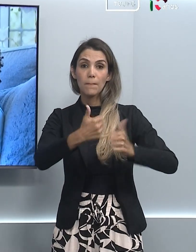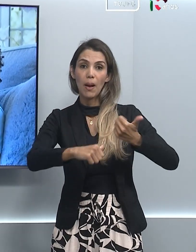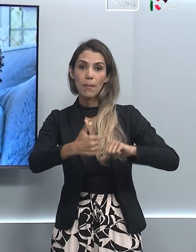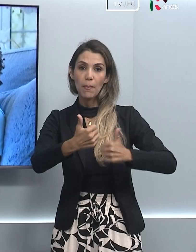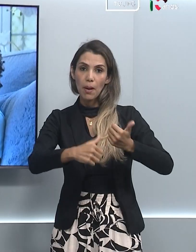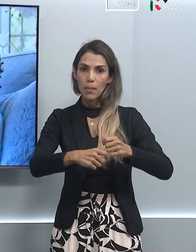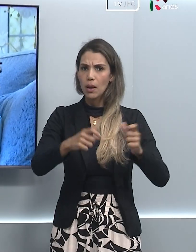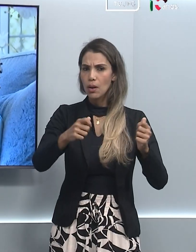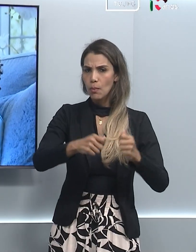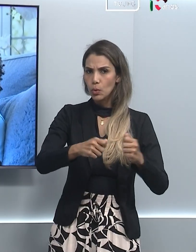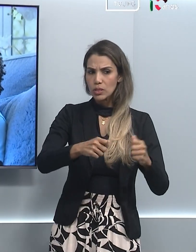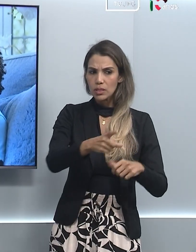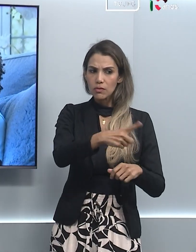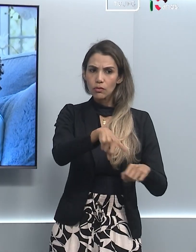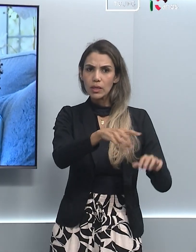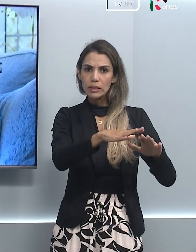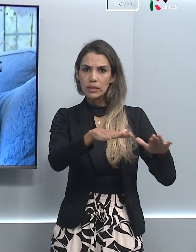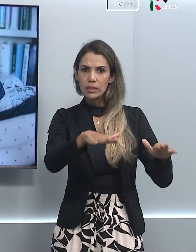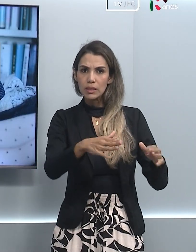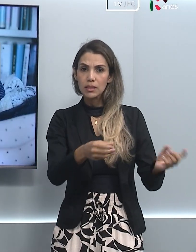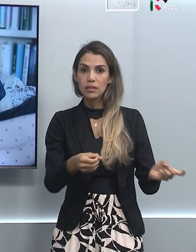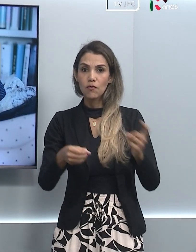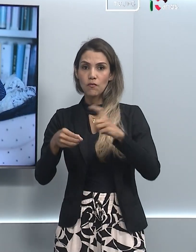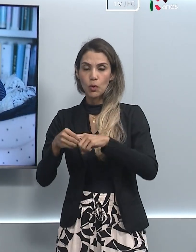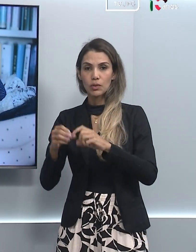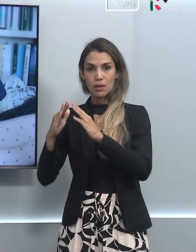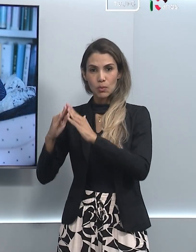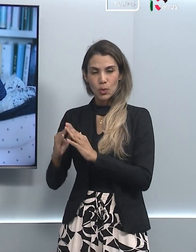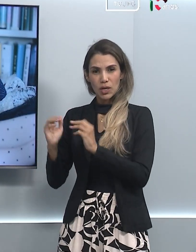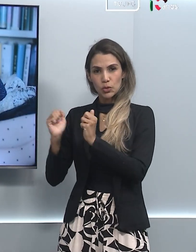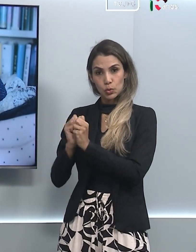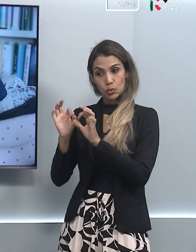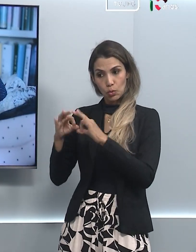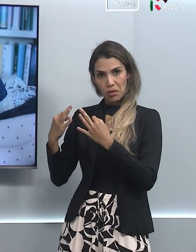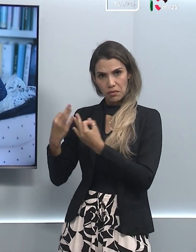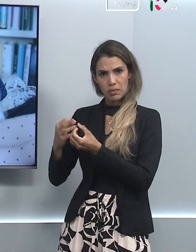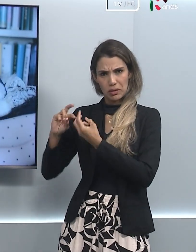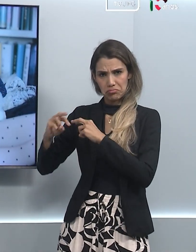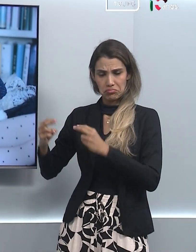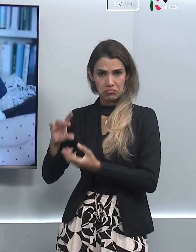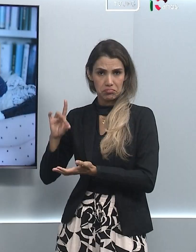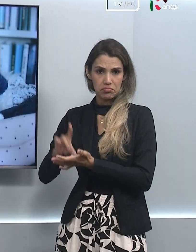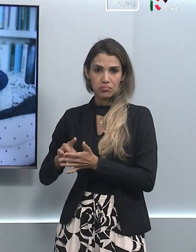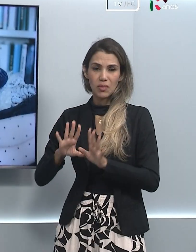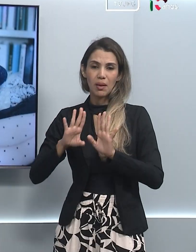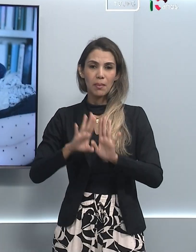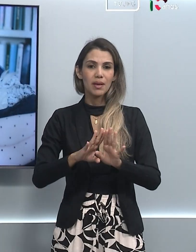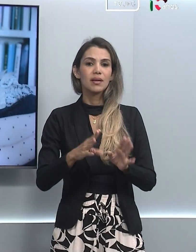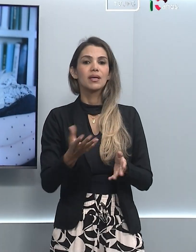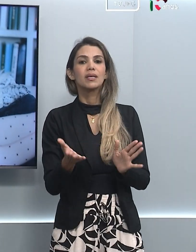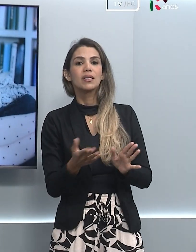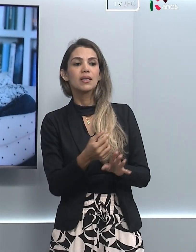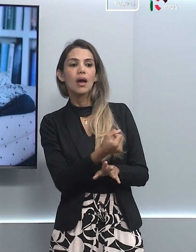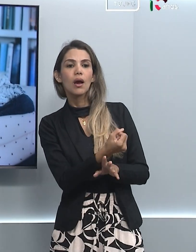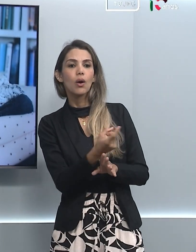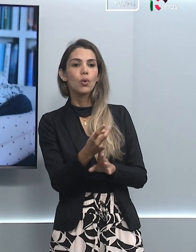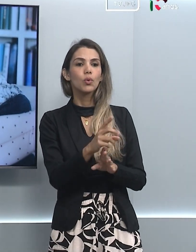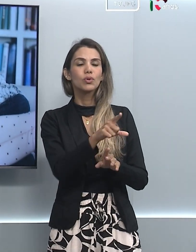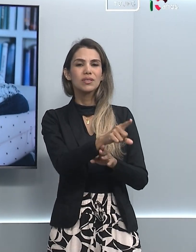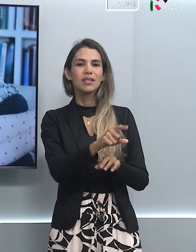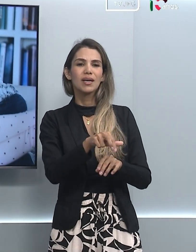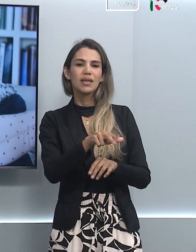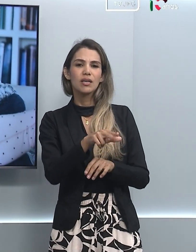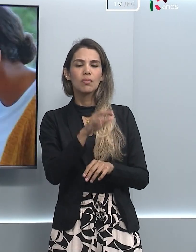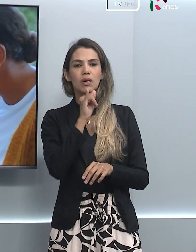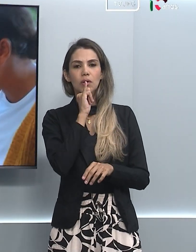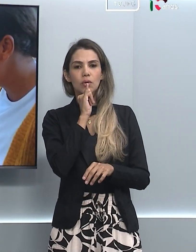de retorno à família biológica. No caso de irmãos que não têm vínculo emocional, apesar do parentesco,